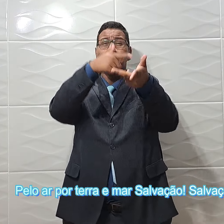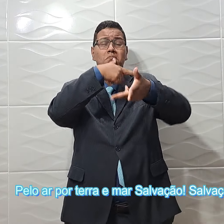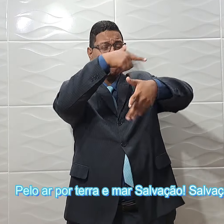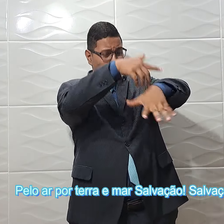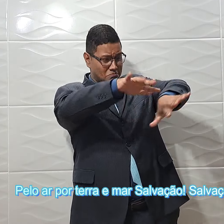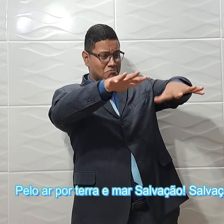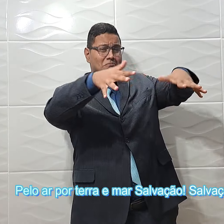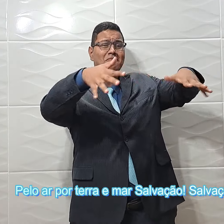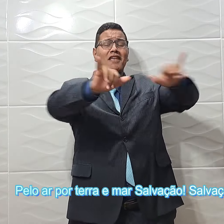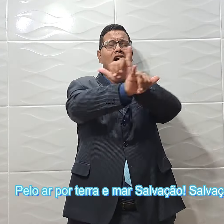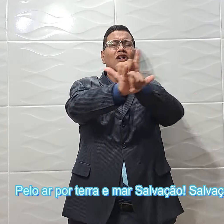mar.